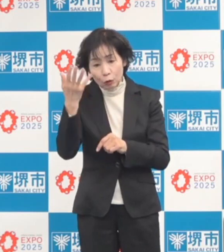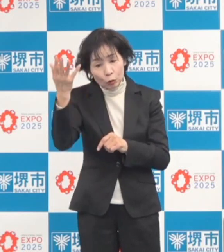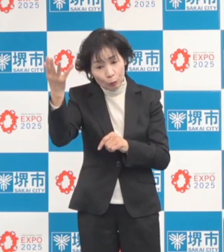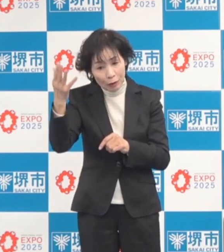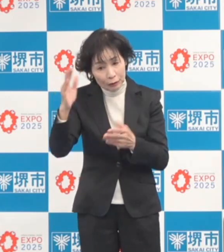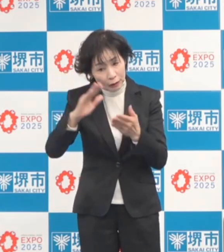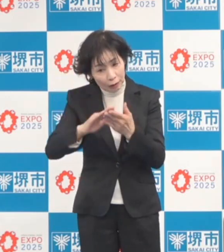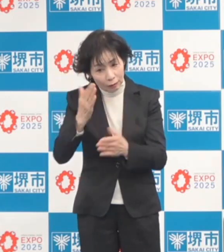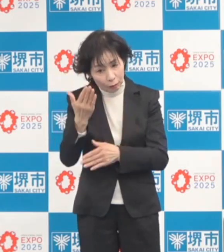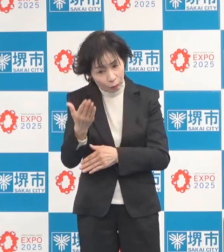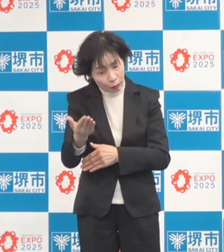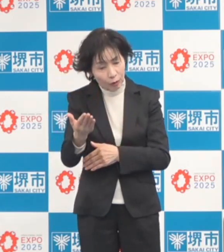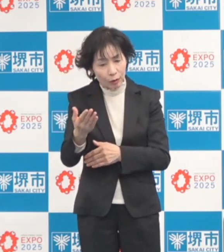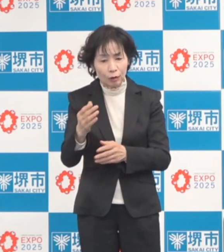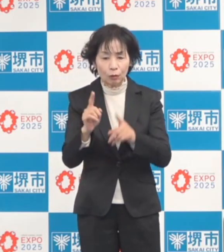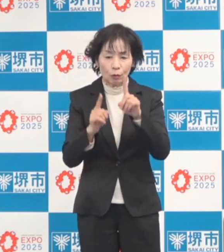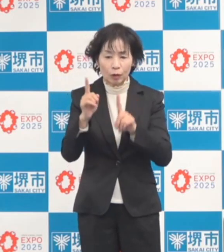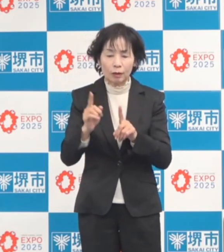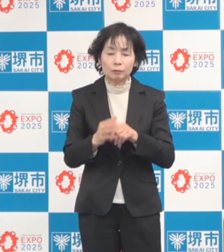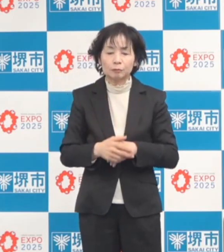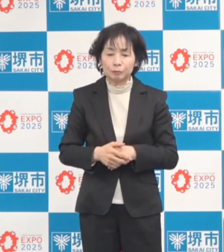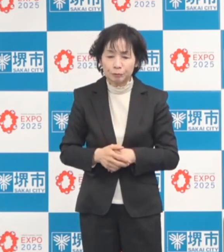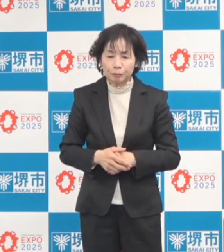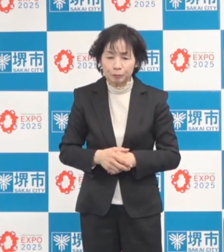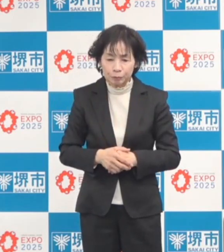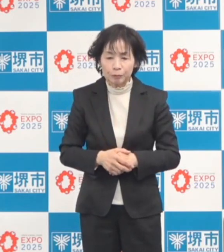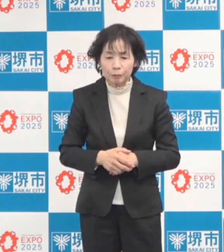ところはやはり